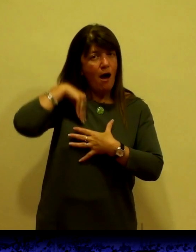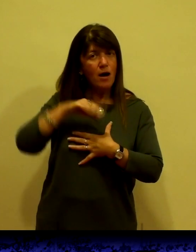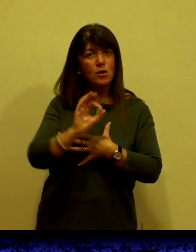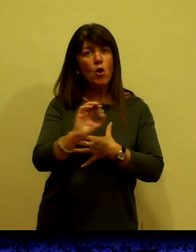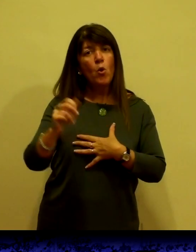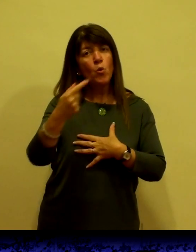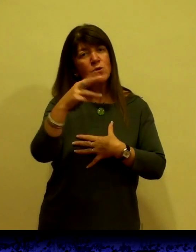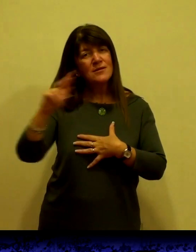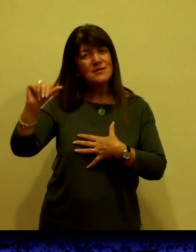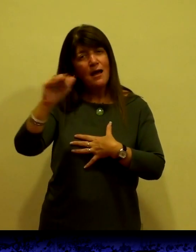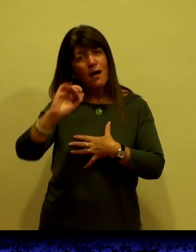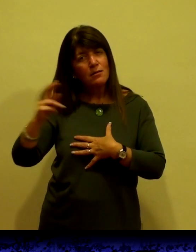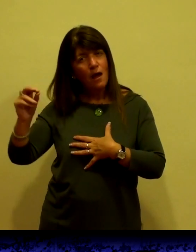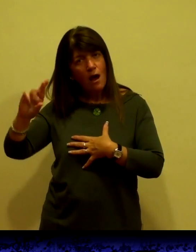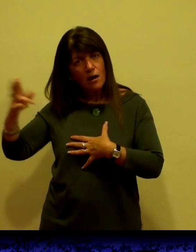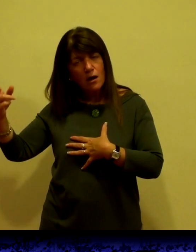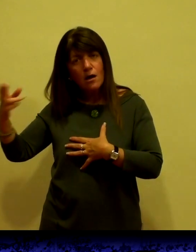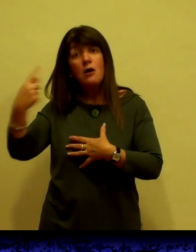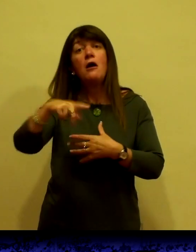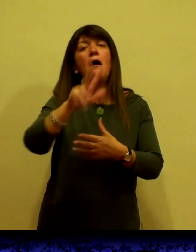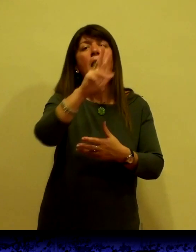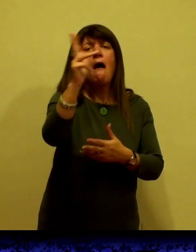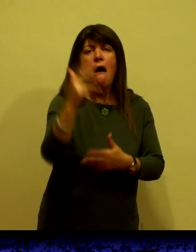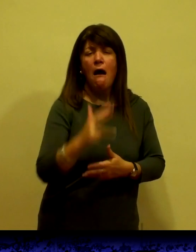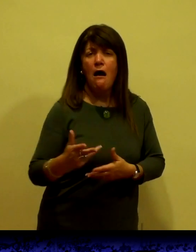che maniera e quali legami crea.